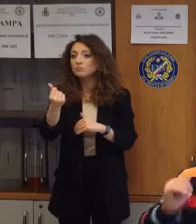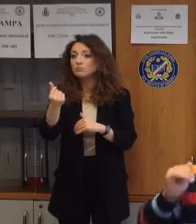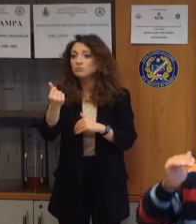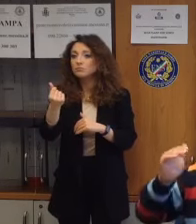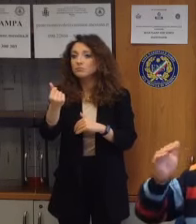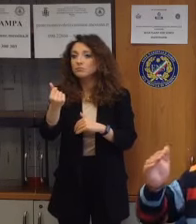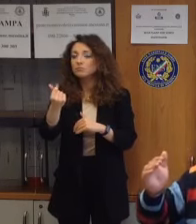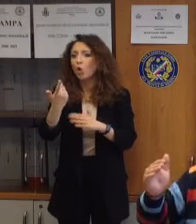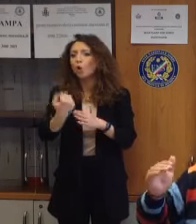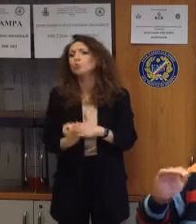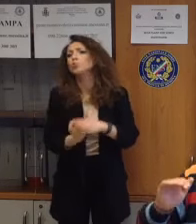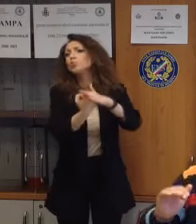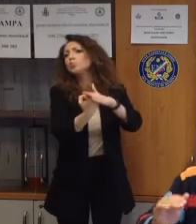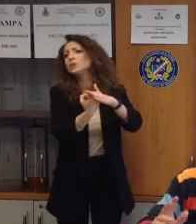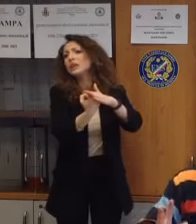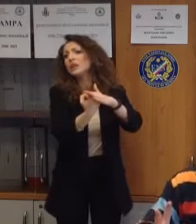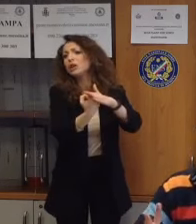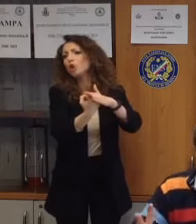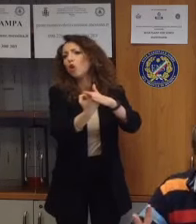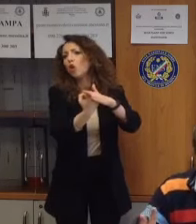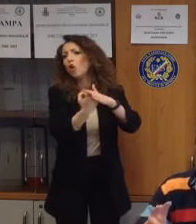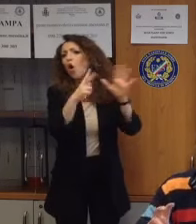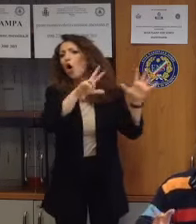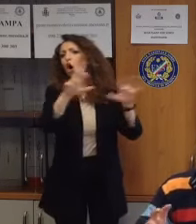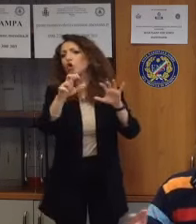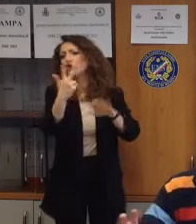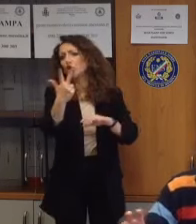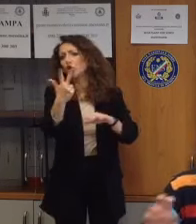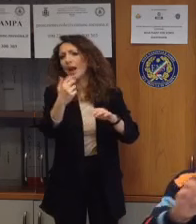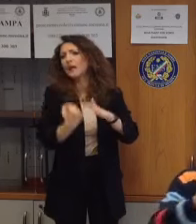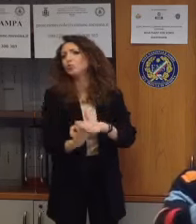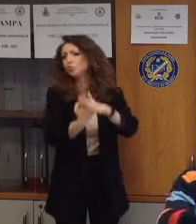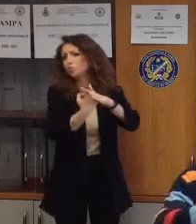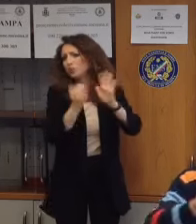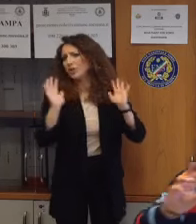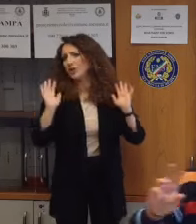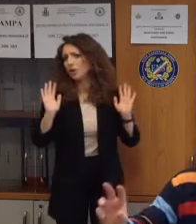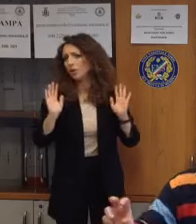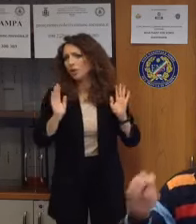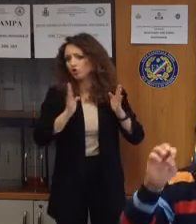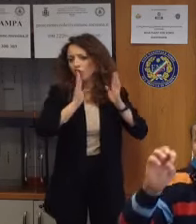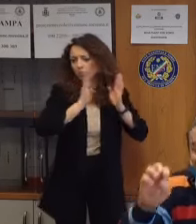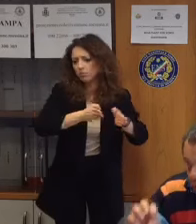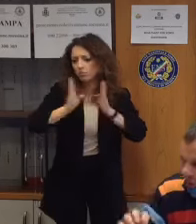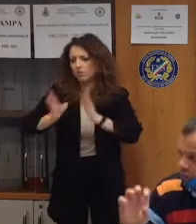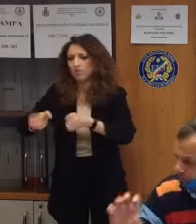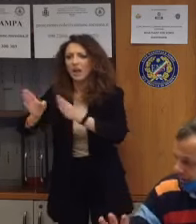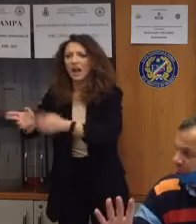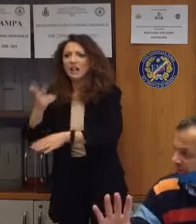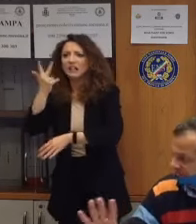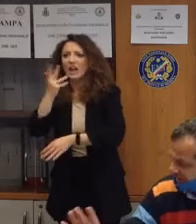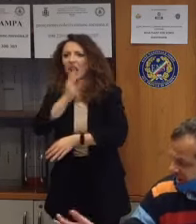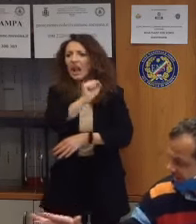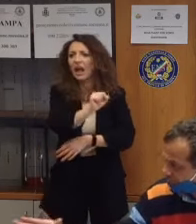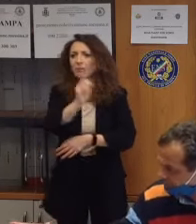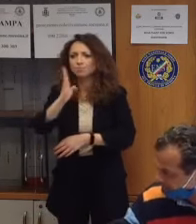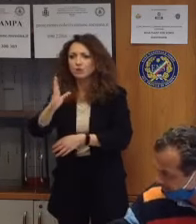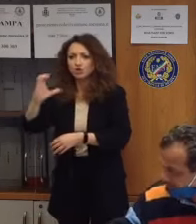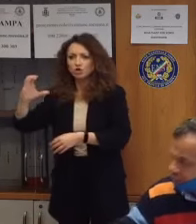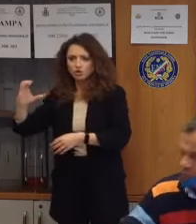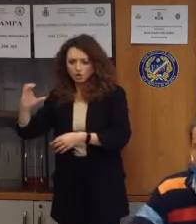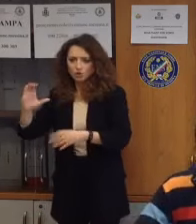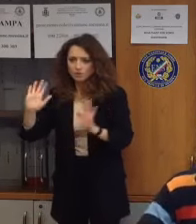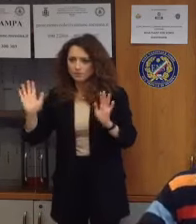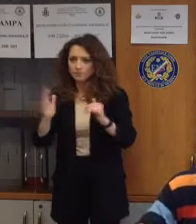un sussidio e sono 803. Intanto noi vi stiamo dando il primo spacchettamento, a che ancora dobbiamo verificare, come